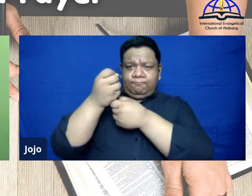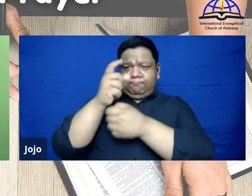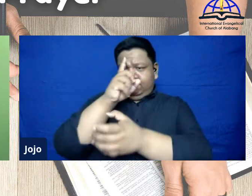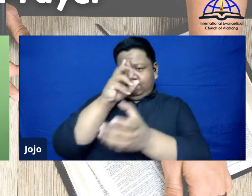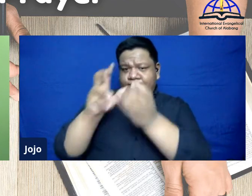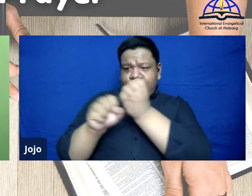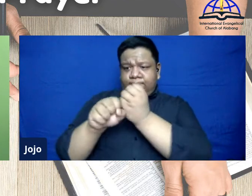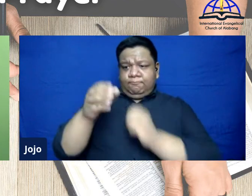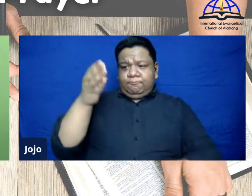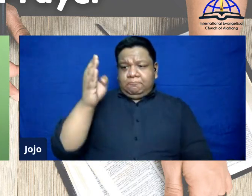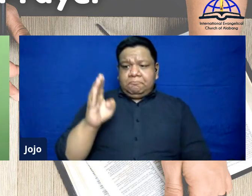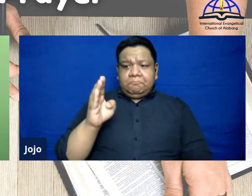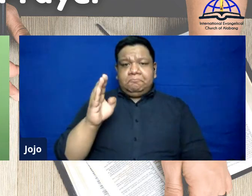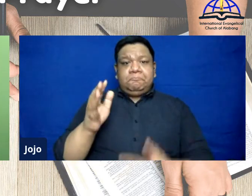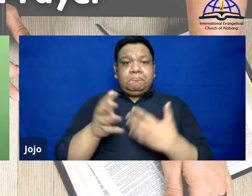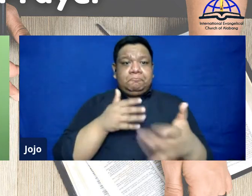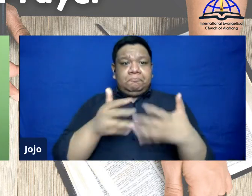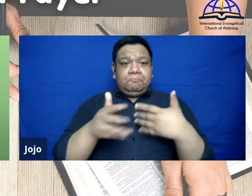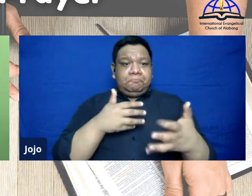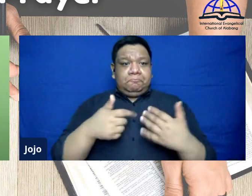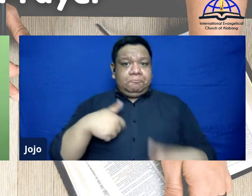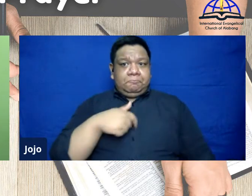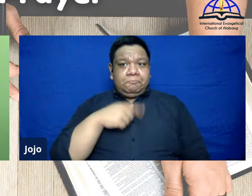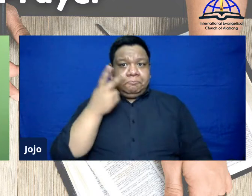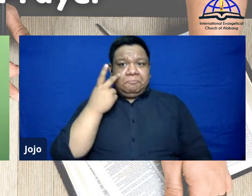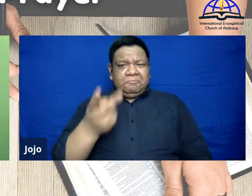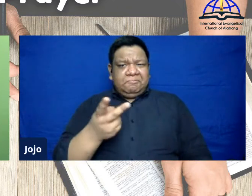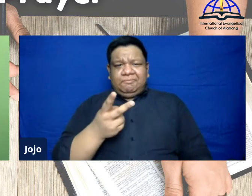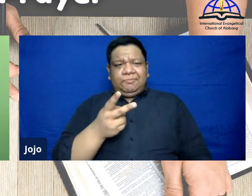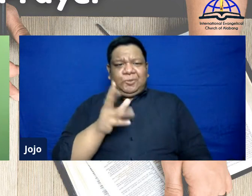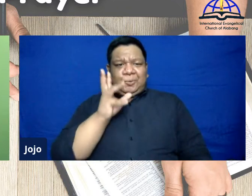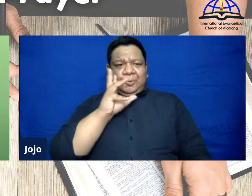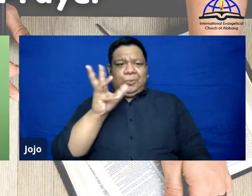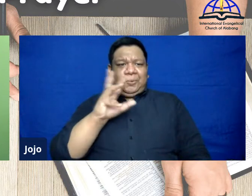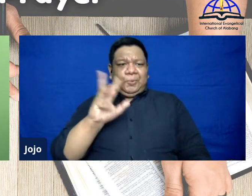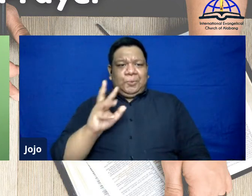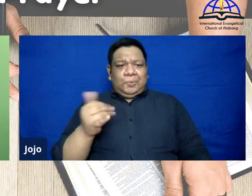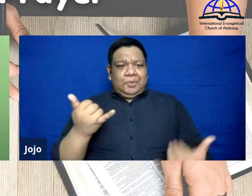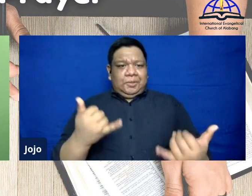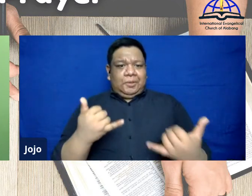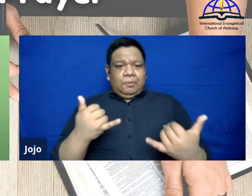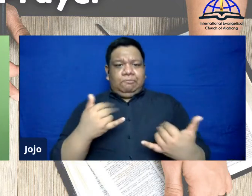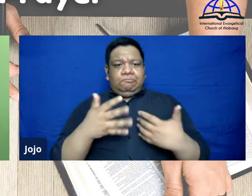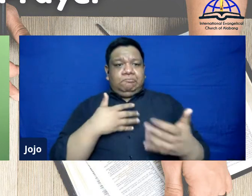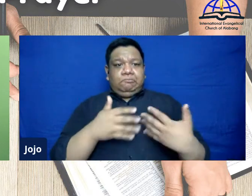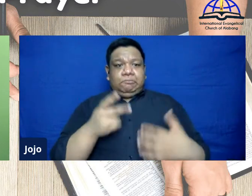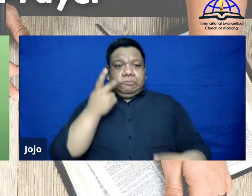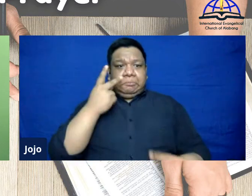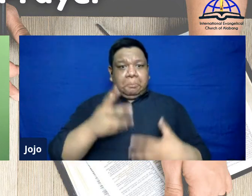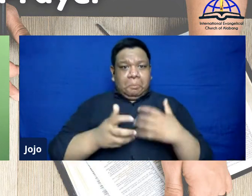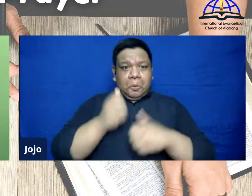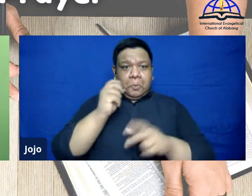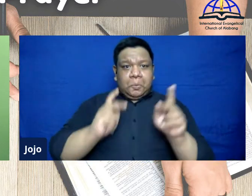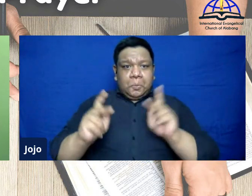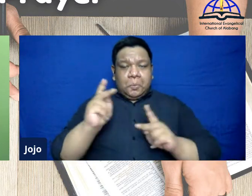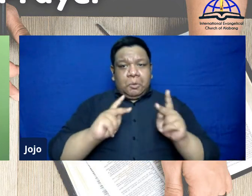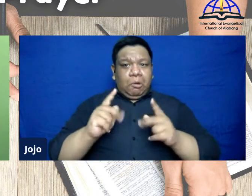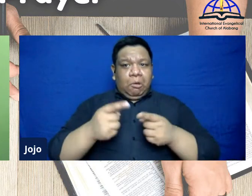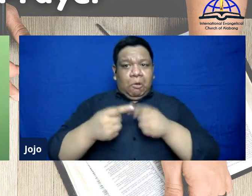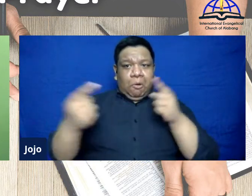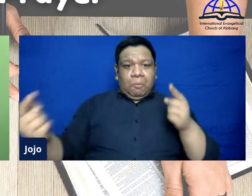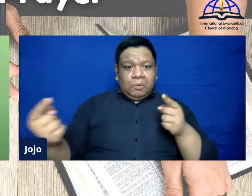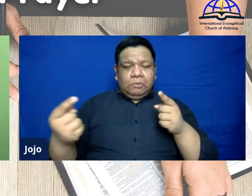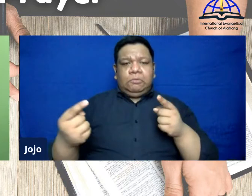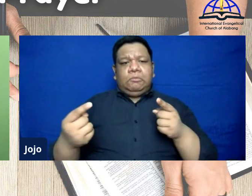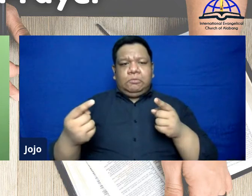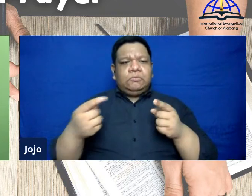Panginoon. Kahit na nakikita natin na hindi uso, na kahit na nakikita natin na karamihan tao ay salungat sa ginagawa,